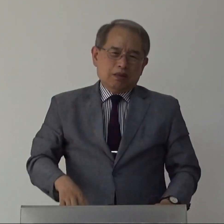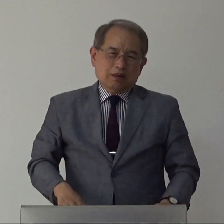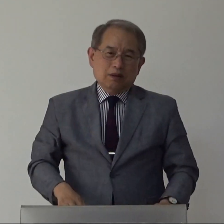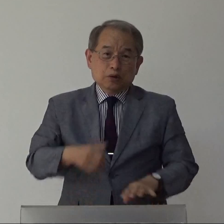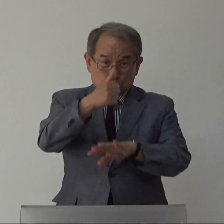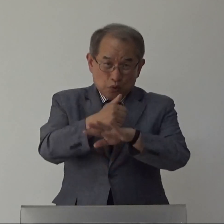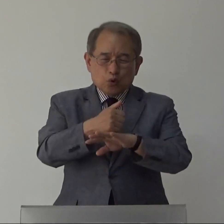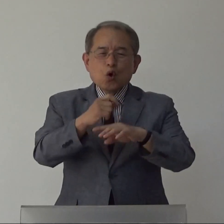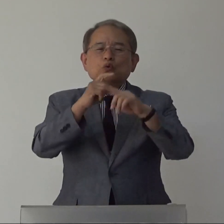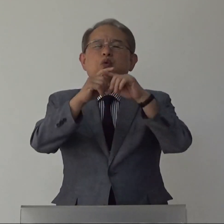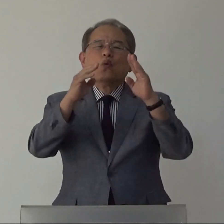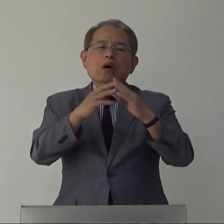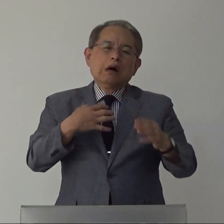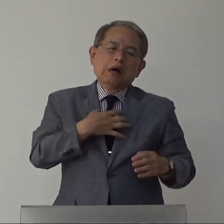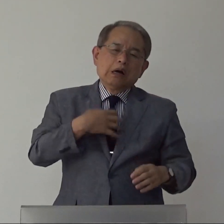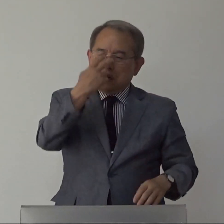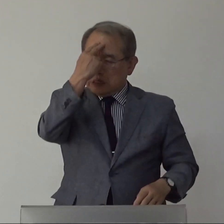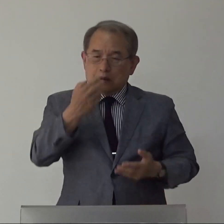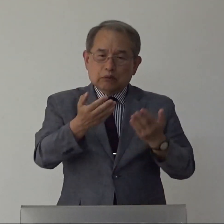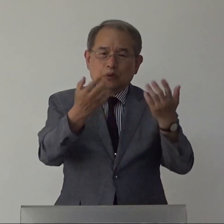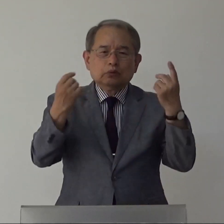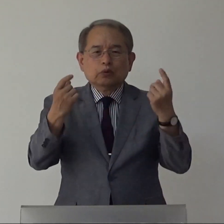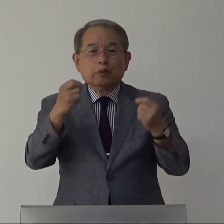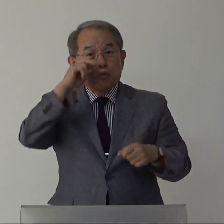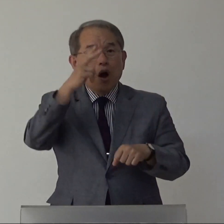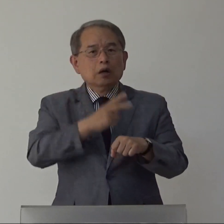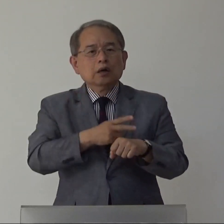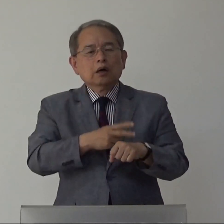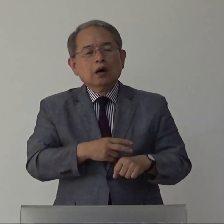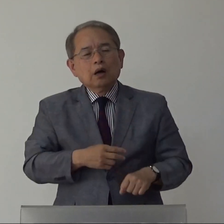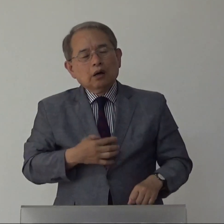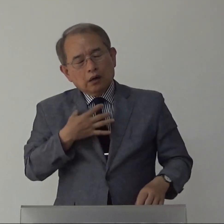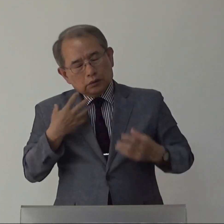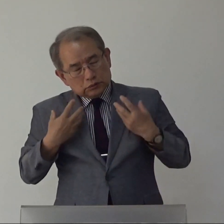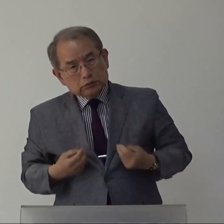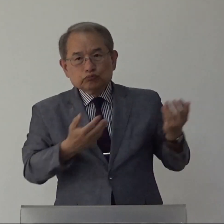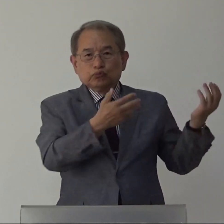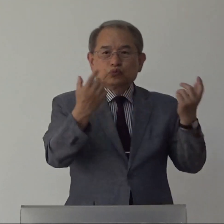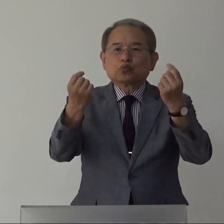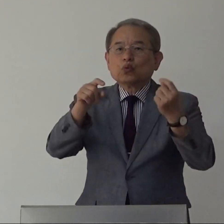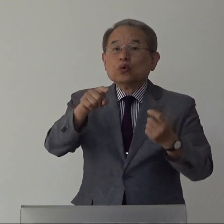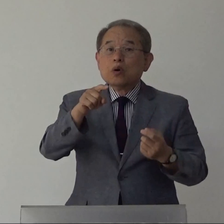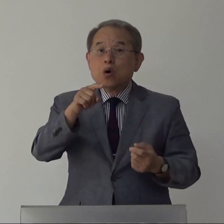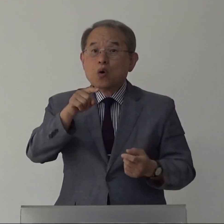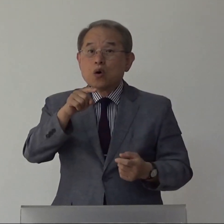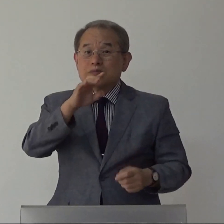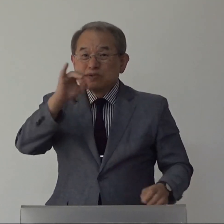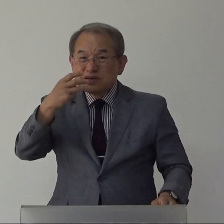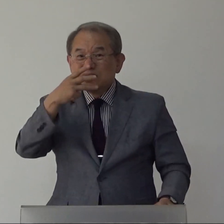했어야 하는데 서로 그걸 하지 못했던 것입니다. 그래서 교회의 근심거리가 됩니다.